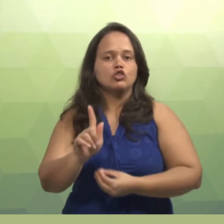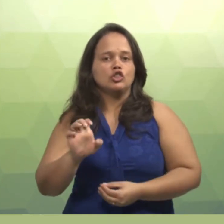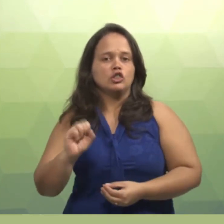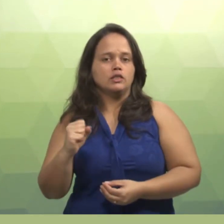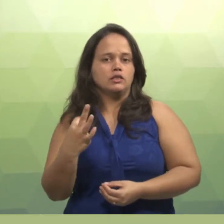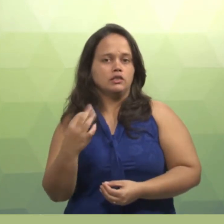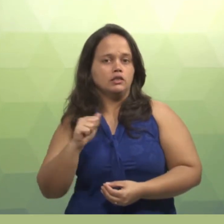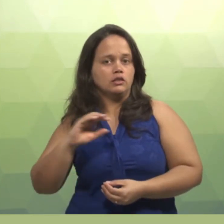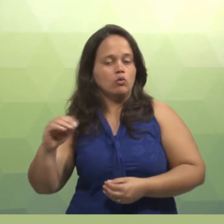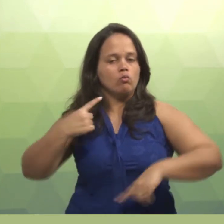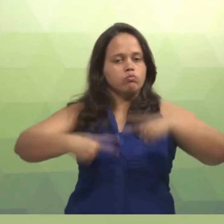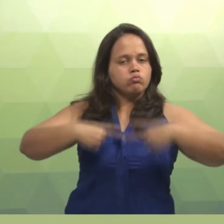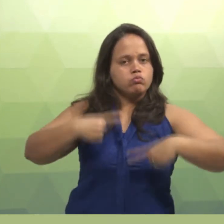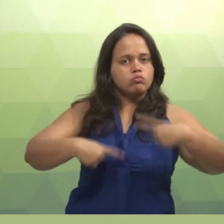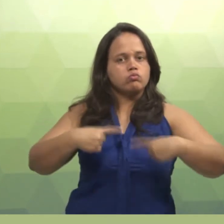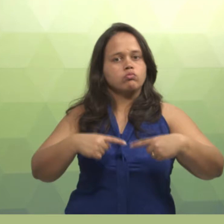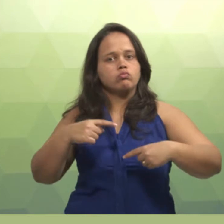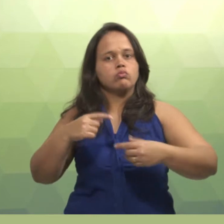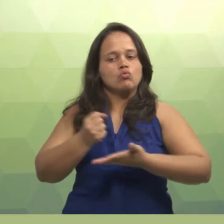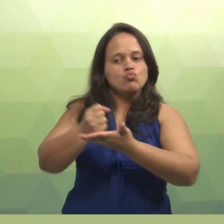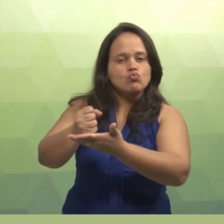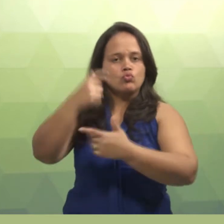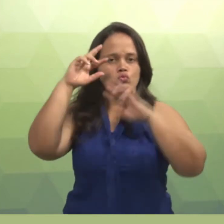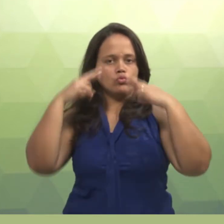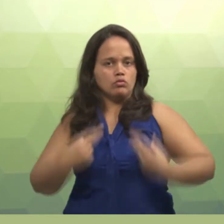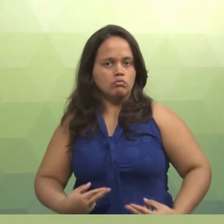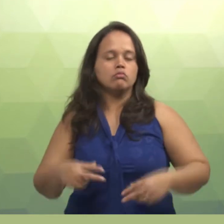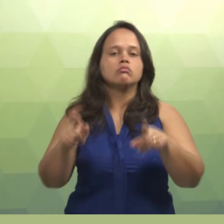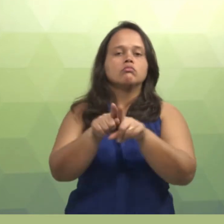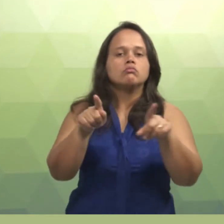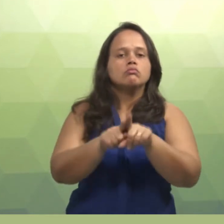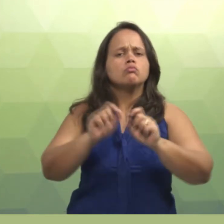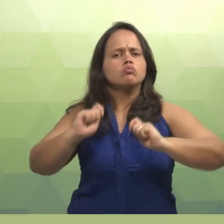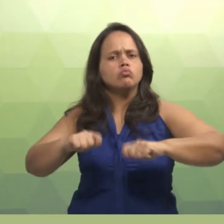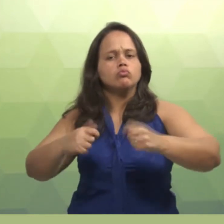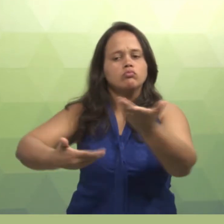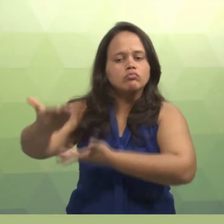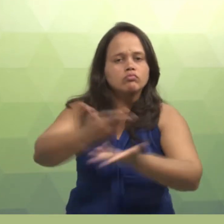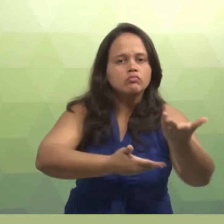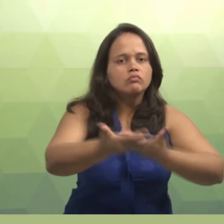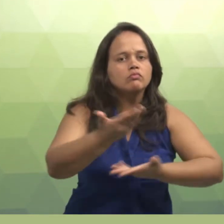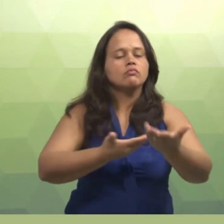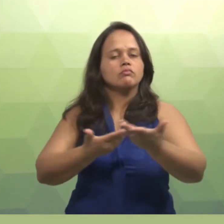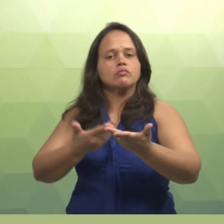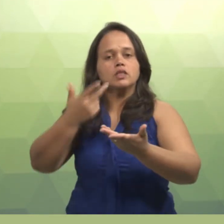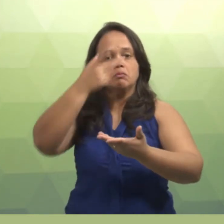e a cooperação dos servidores entre si e suas chefias,